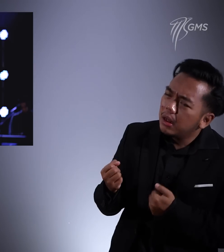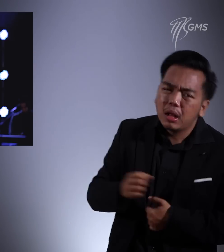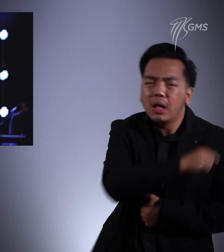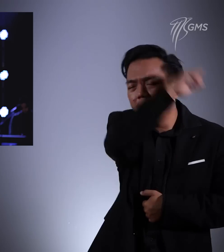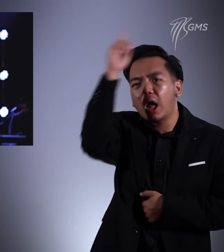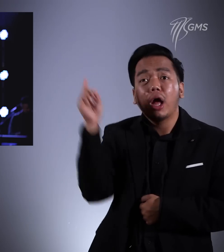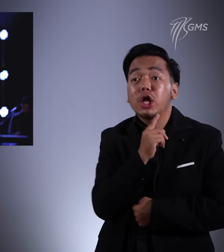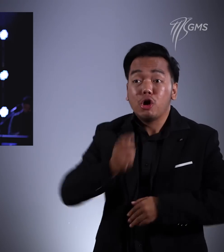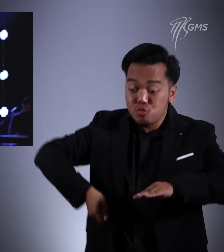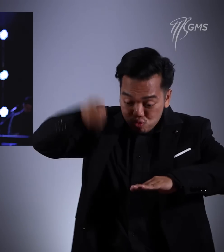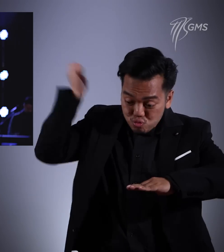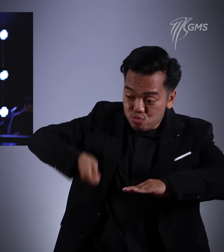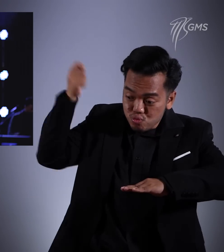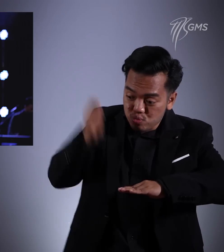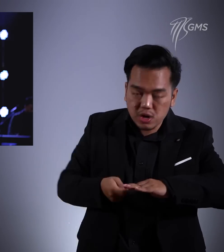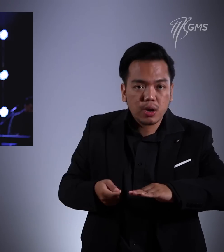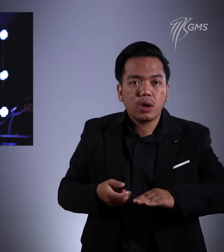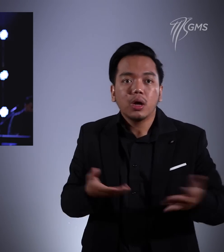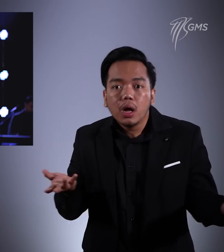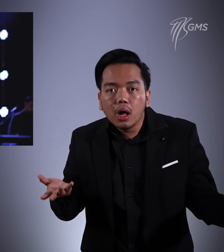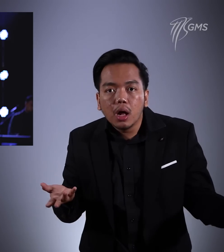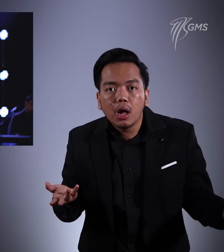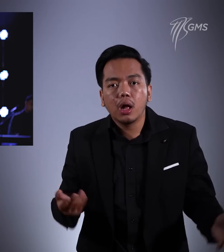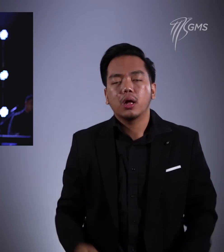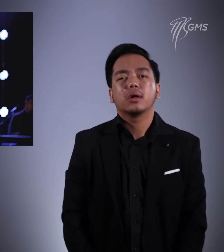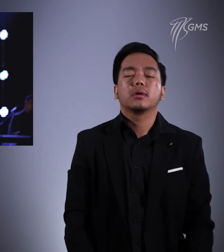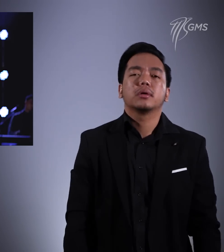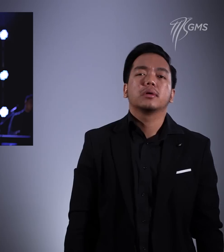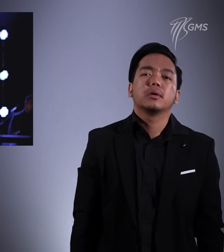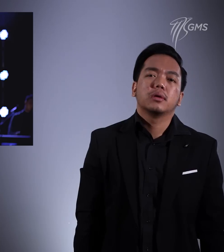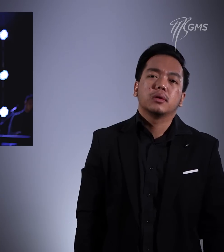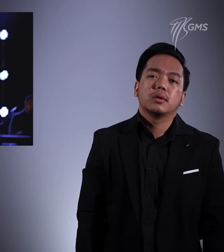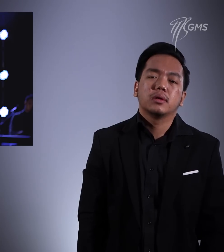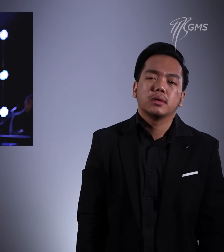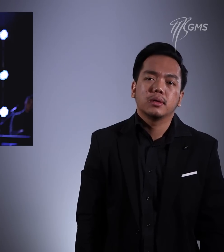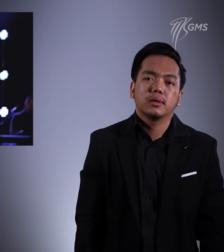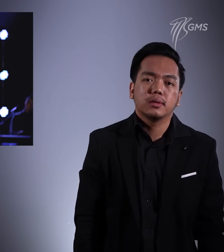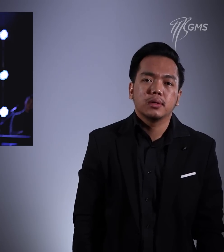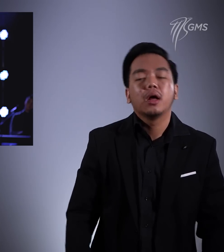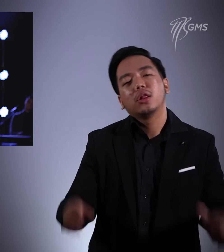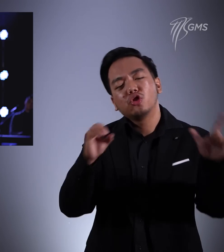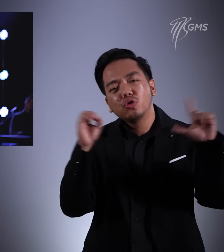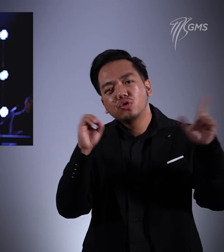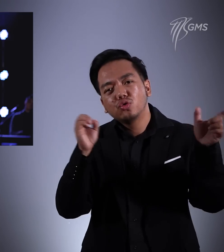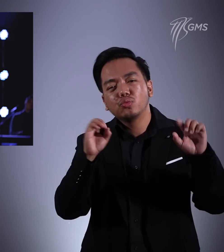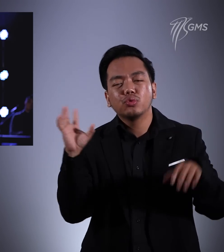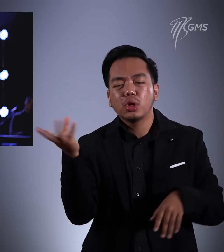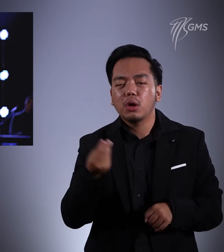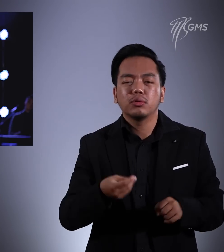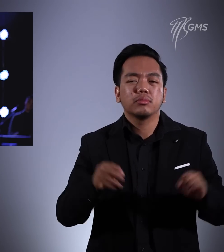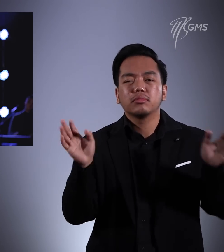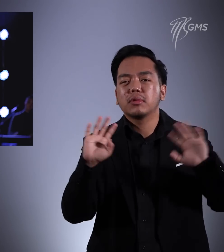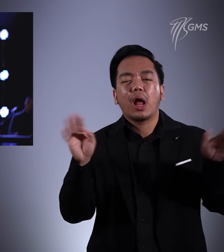Murka yang harus dialami oleh bangsa Israel adalah 70 years atau 70 tahun. 7 abad yang tidak bisa berkurang sama sekali.